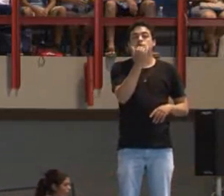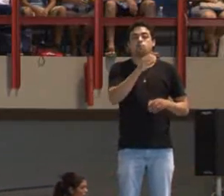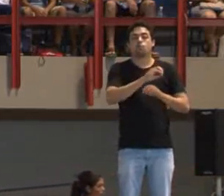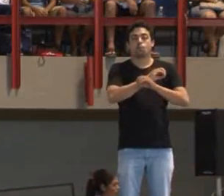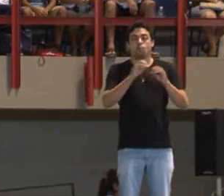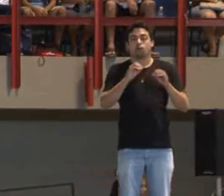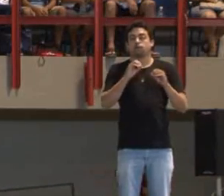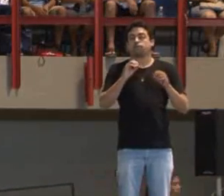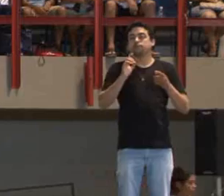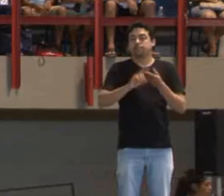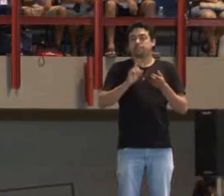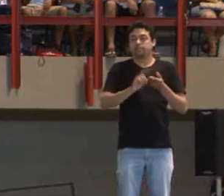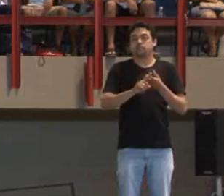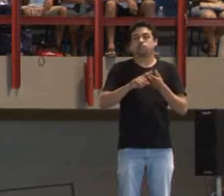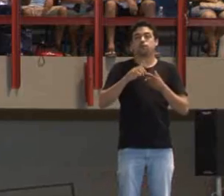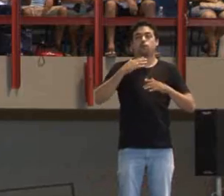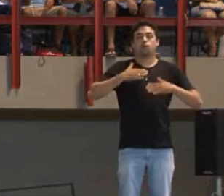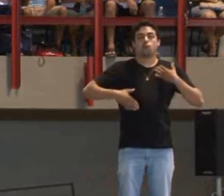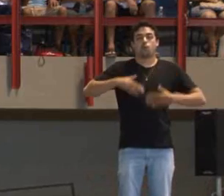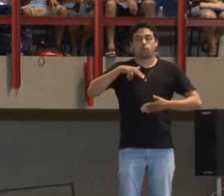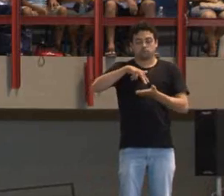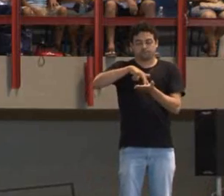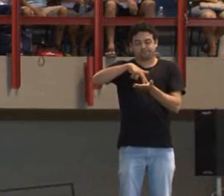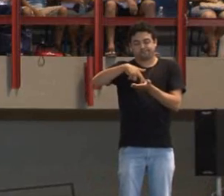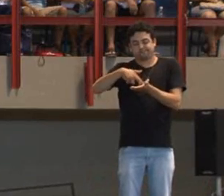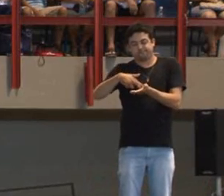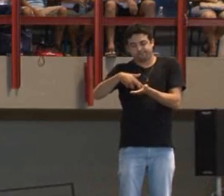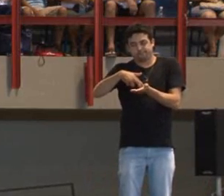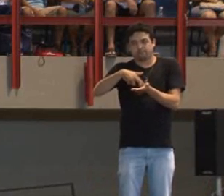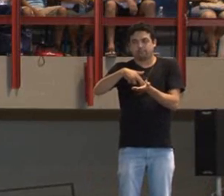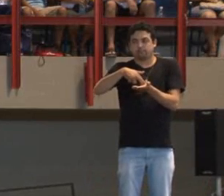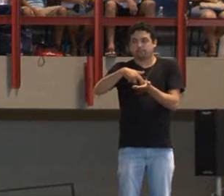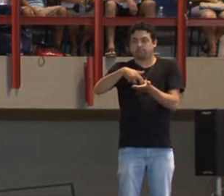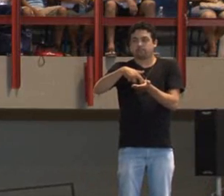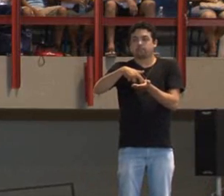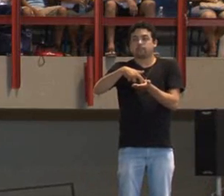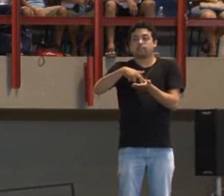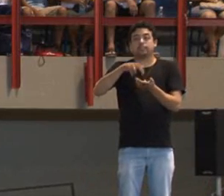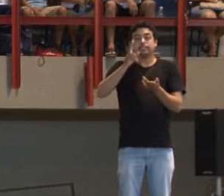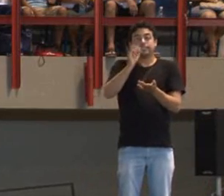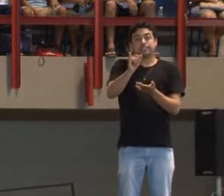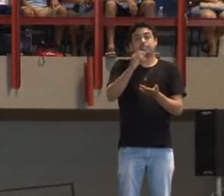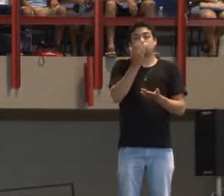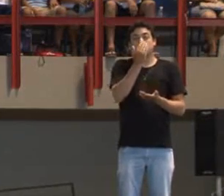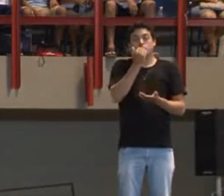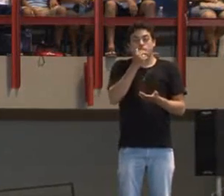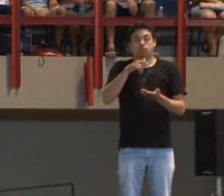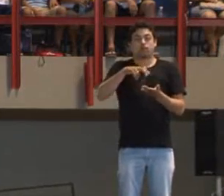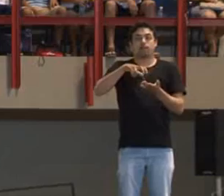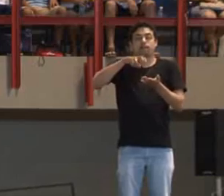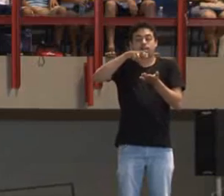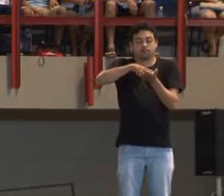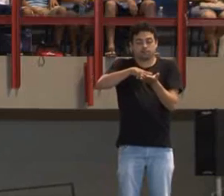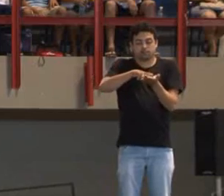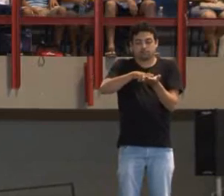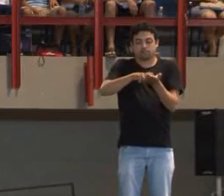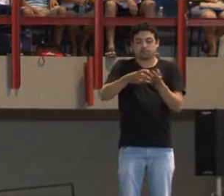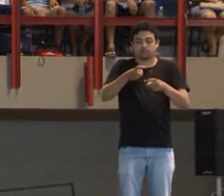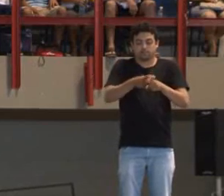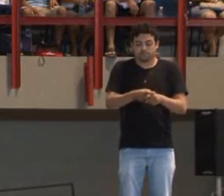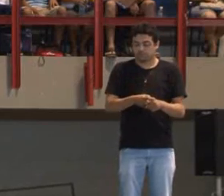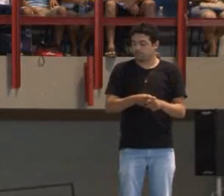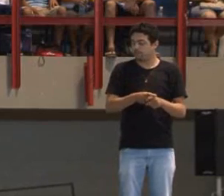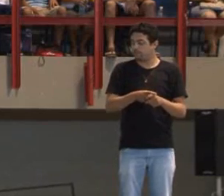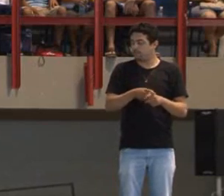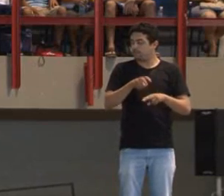aí até a tua postura corporal muda, você começa a ficar assim, ó. E se continua sem comer e você cansa demais, aí você procura um lugar para se